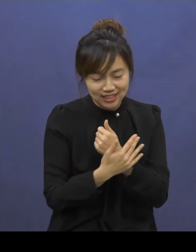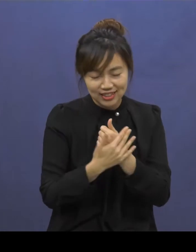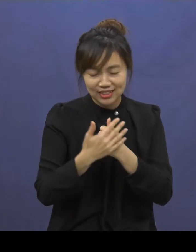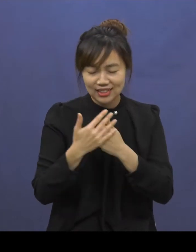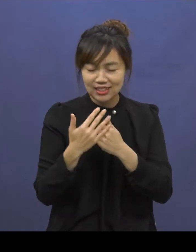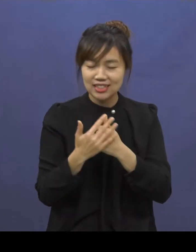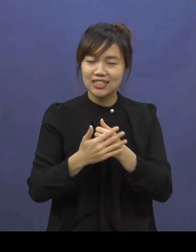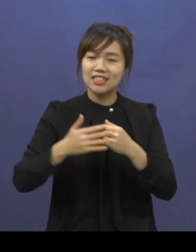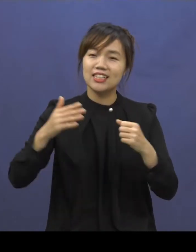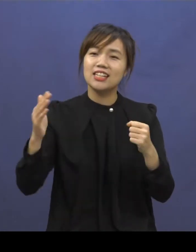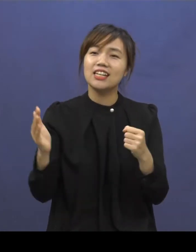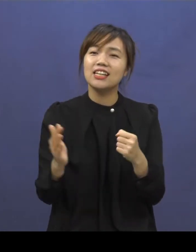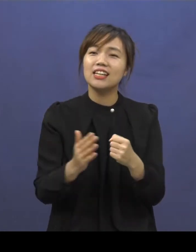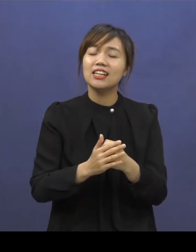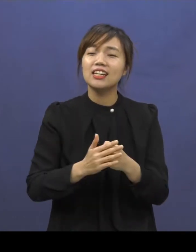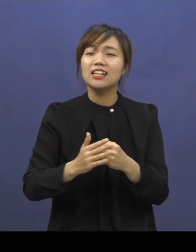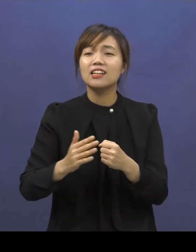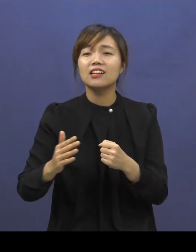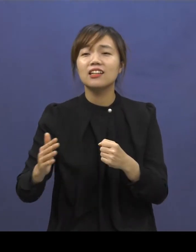만지시니